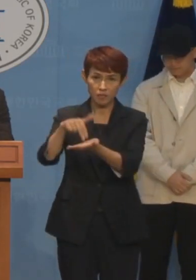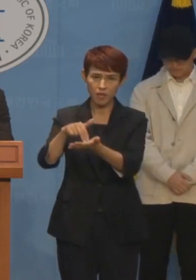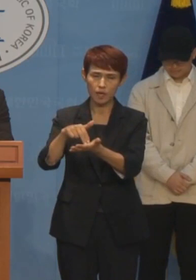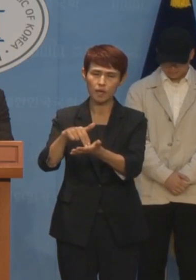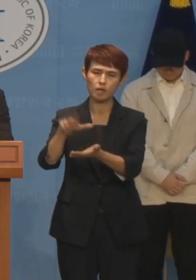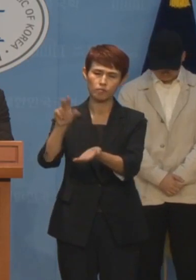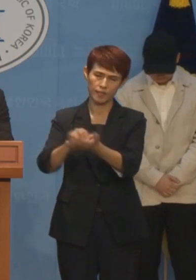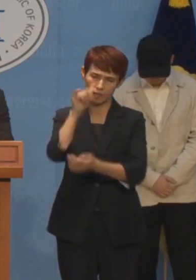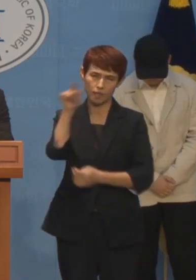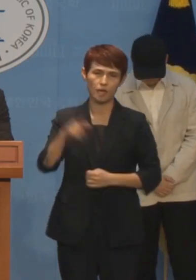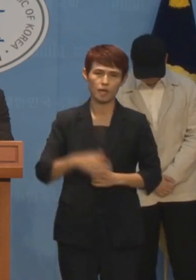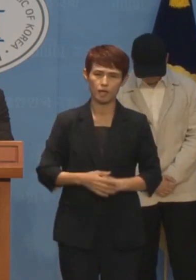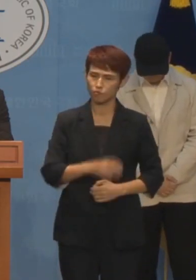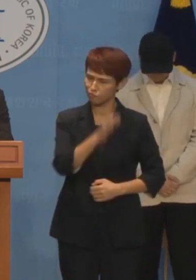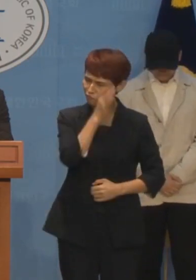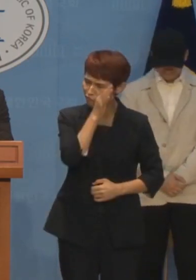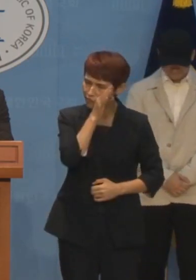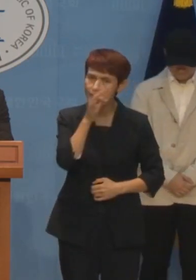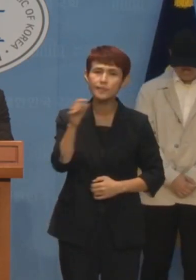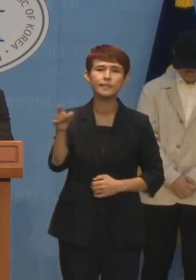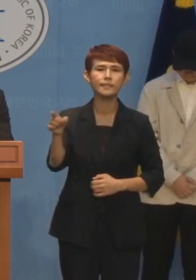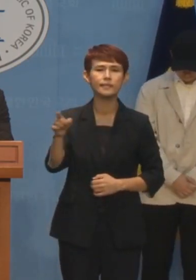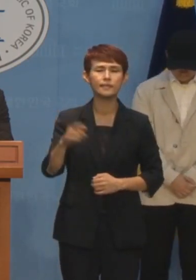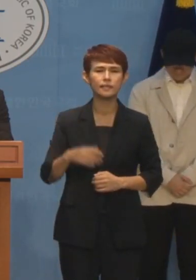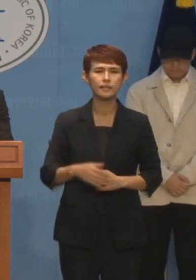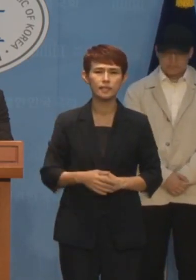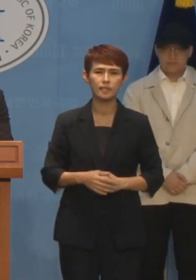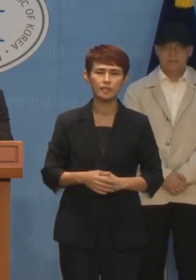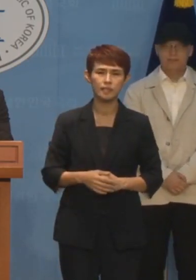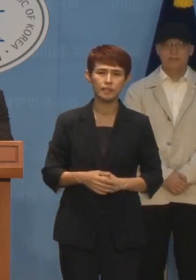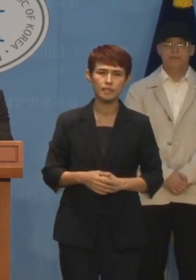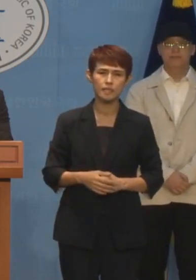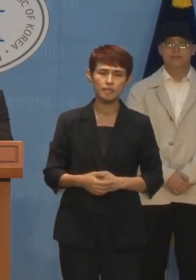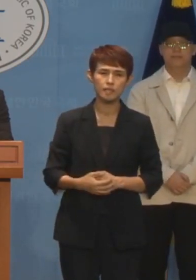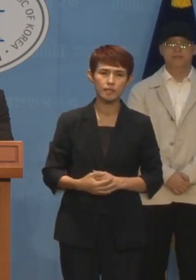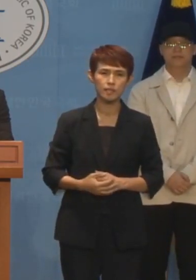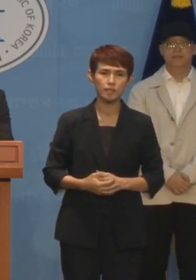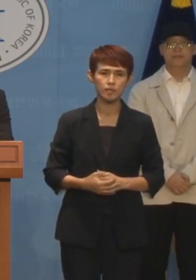행동이자 부끄러운 행동이자 정말 무책임한 모습입니다.